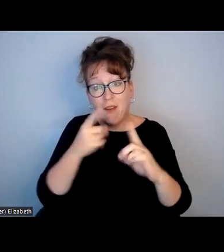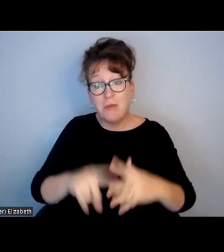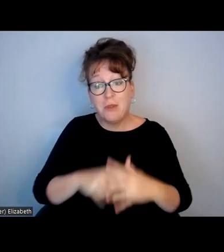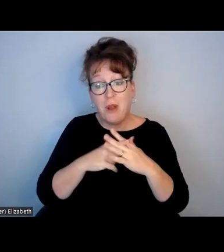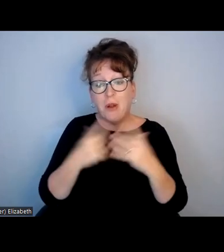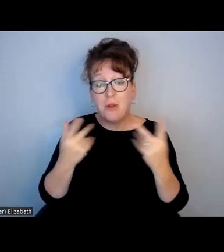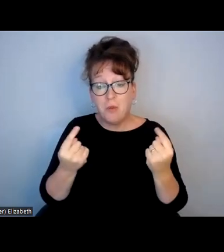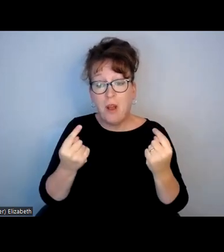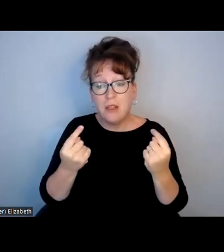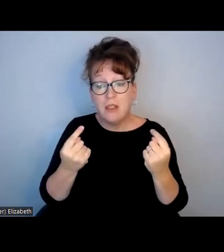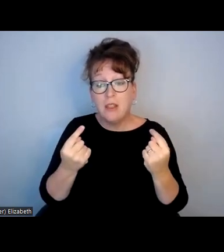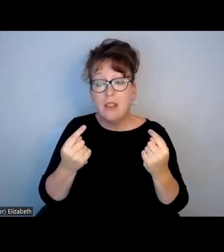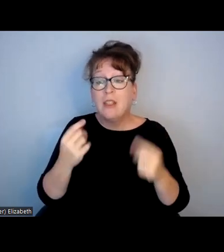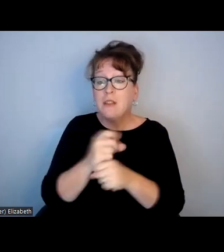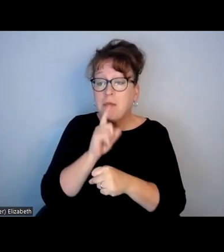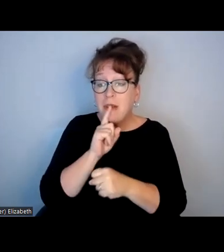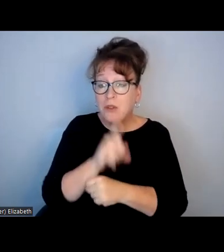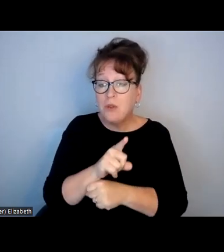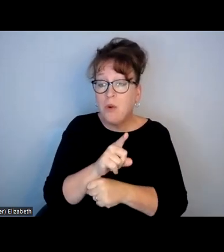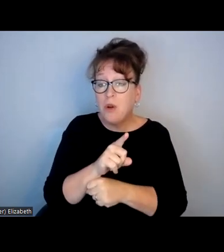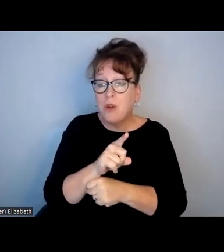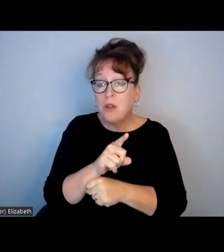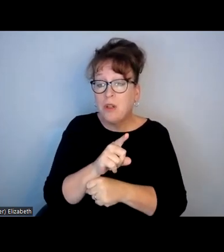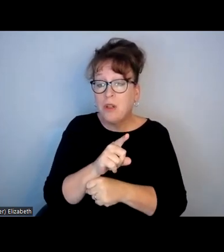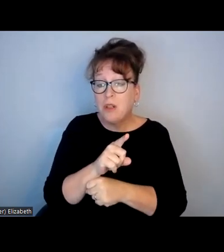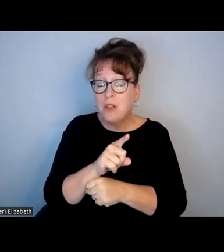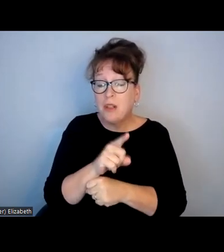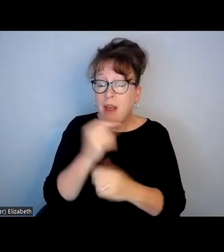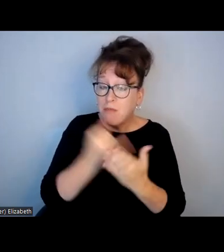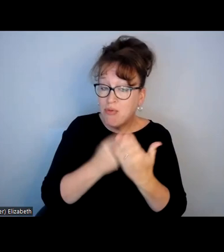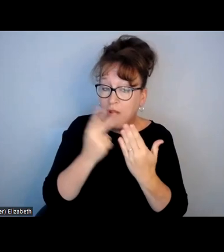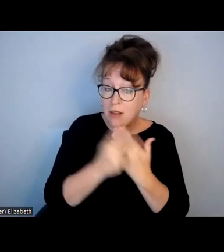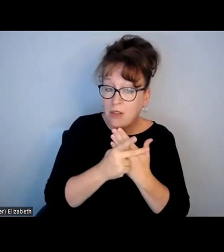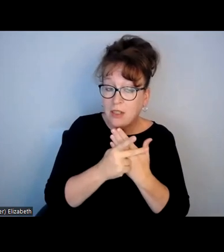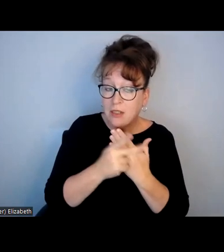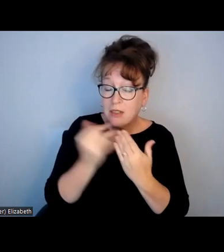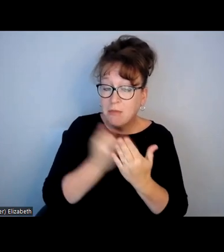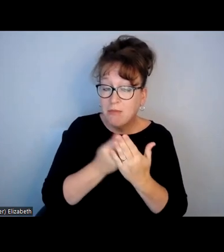intención desde el inicio es